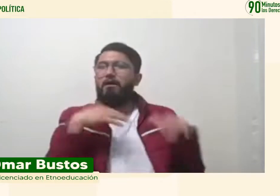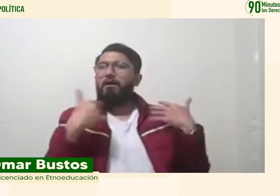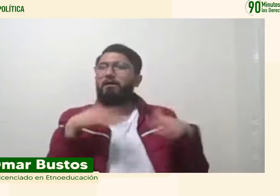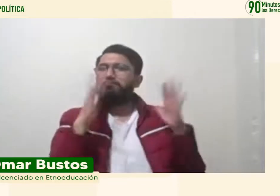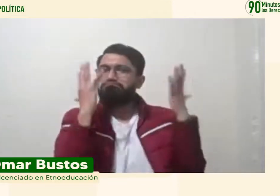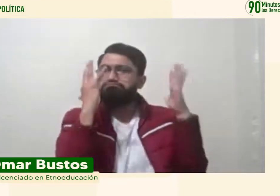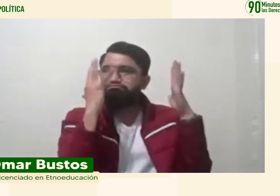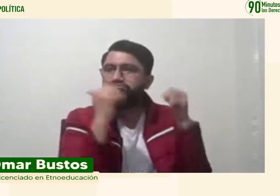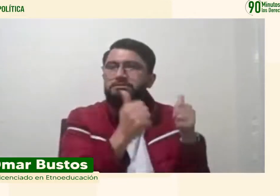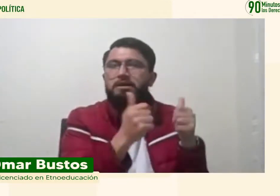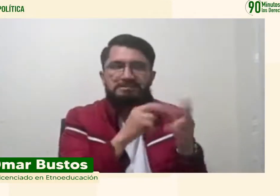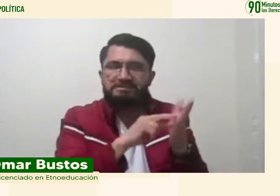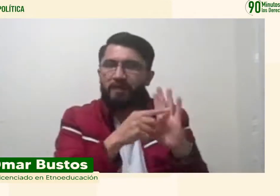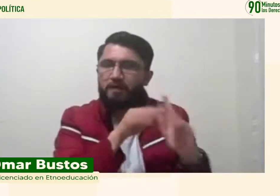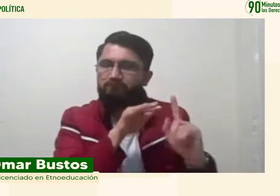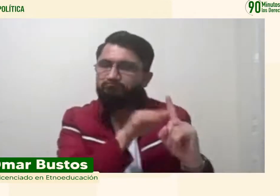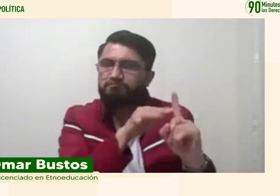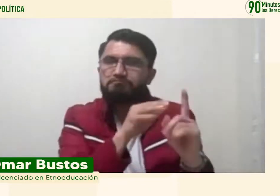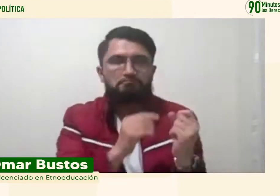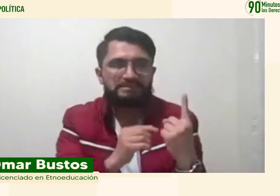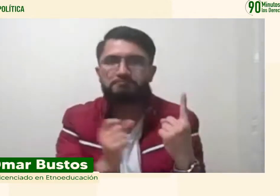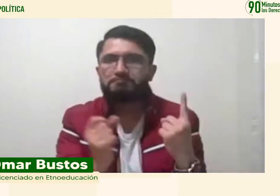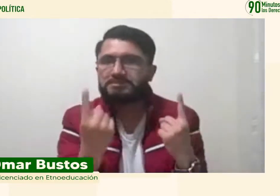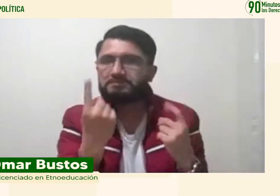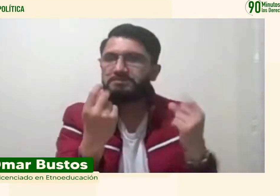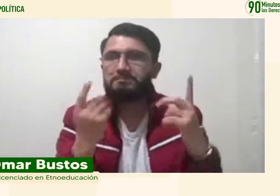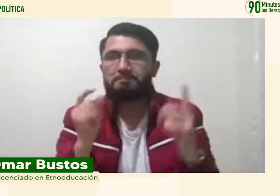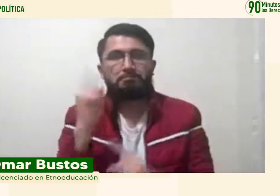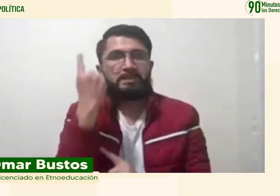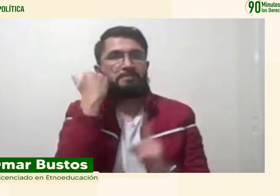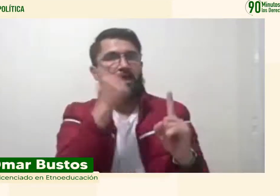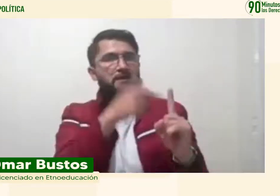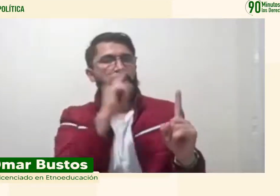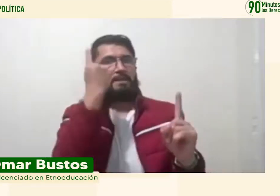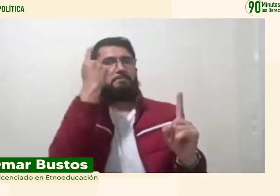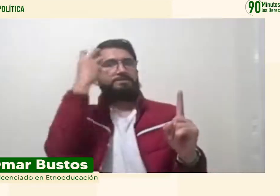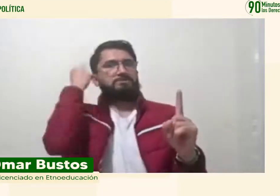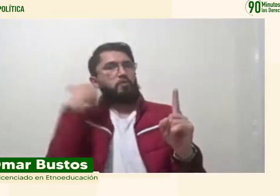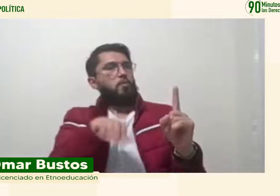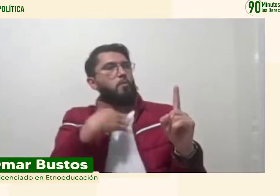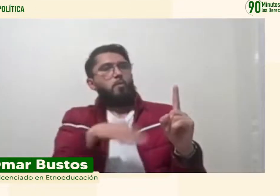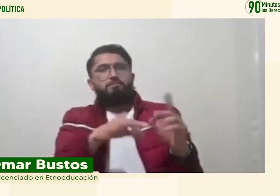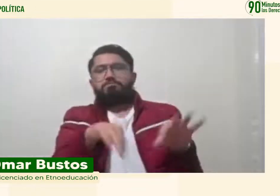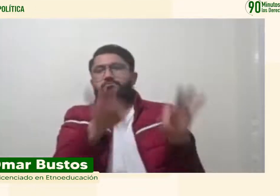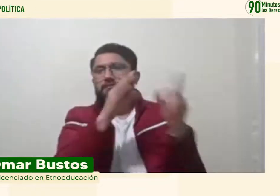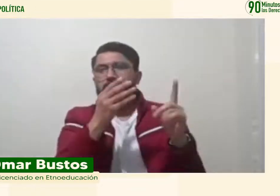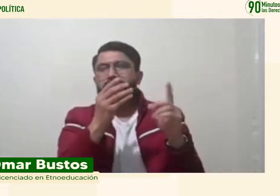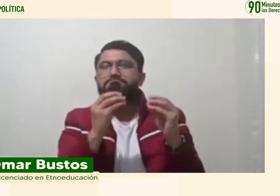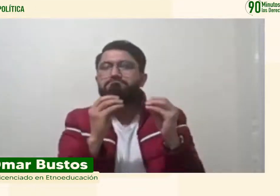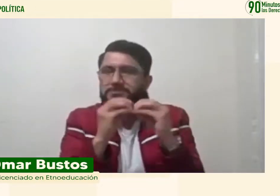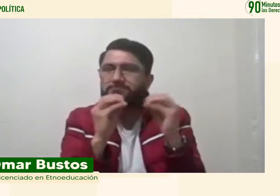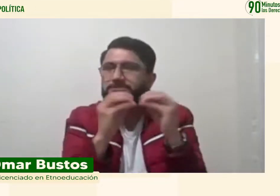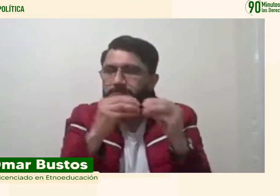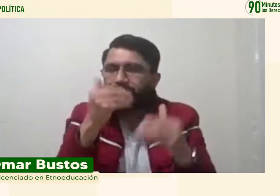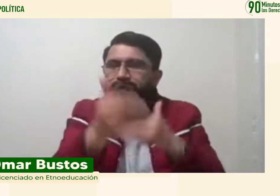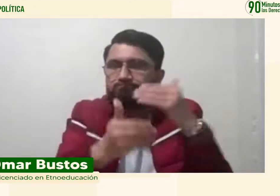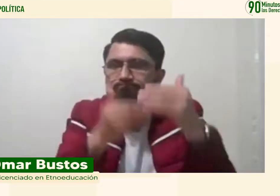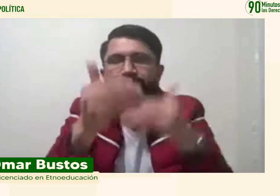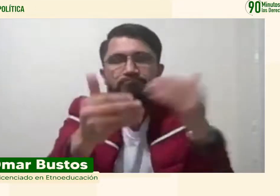hay una persona sorda dentro del consejo entonces han surgido han surgido también ciertas personas sordas que han tenido